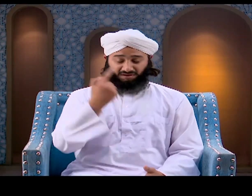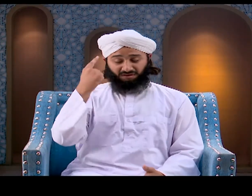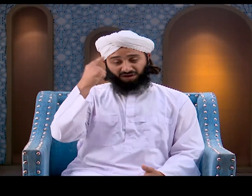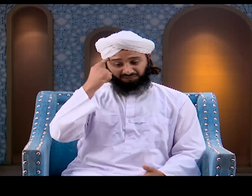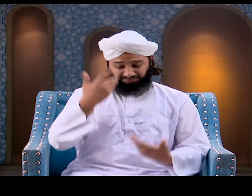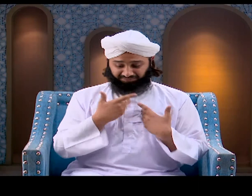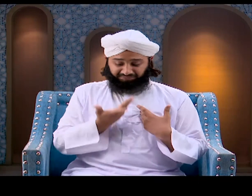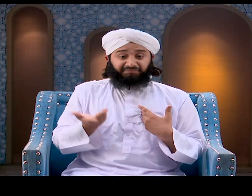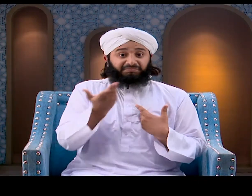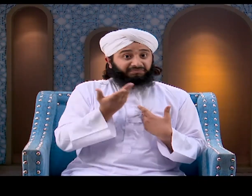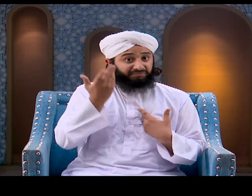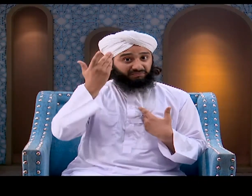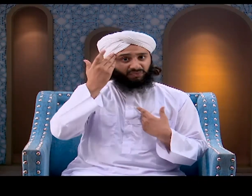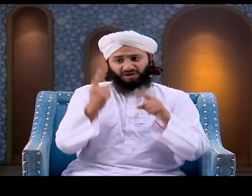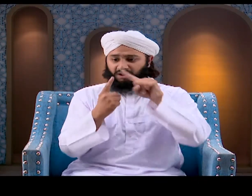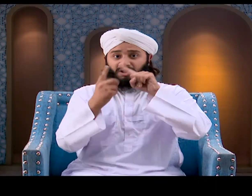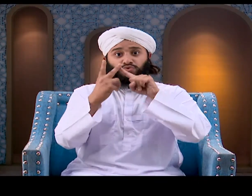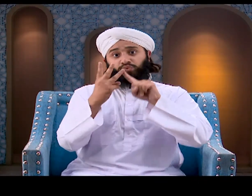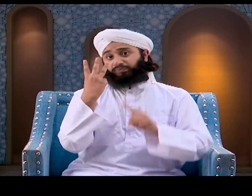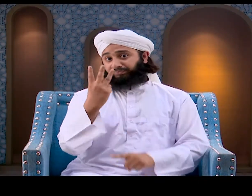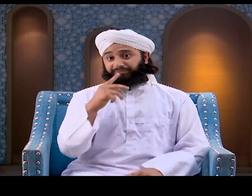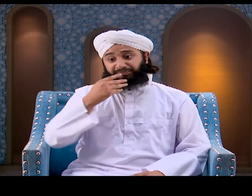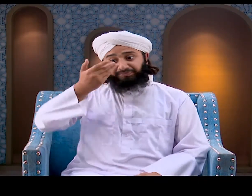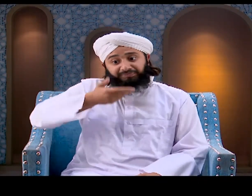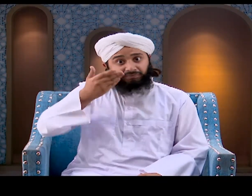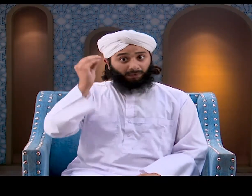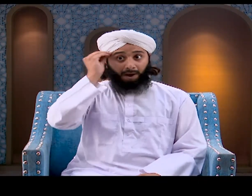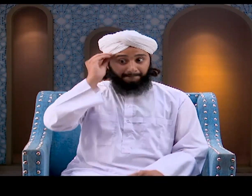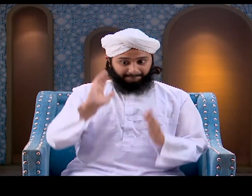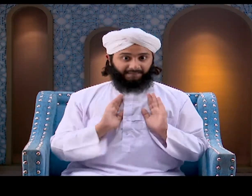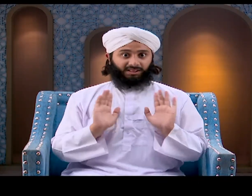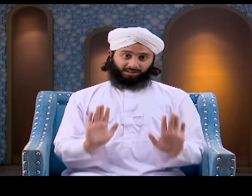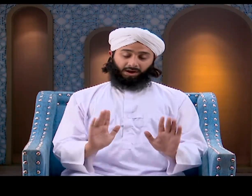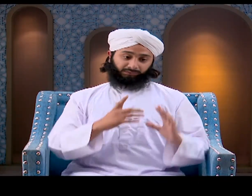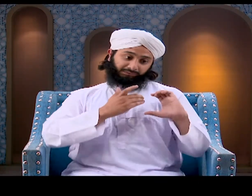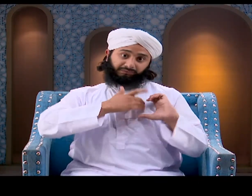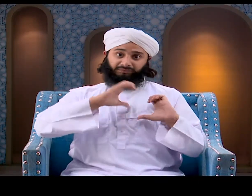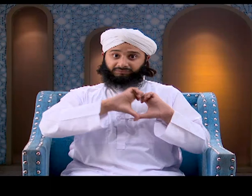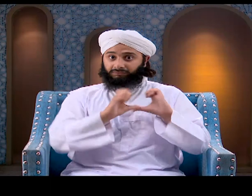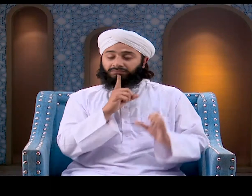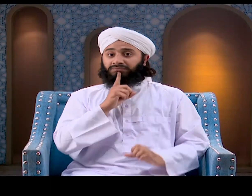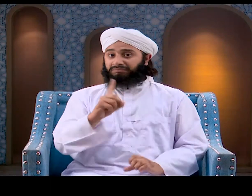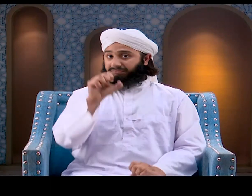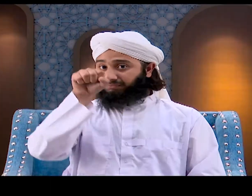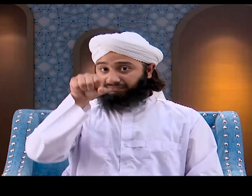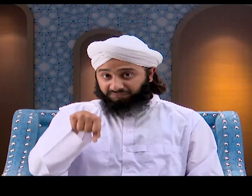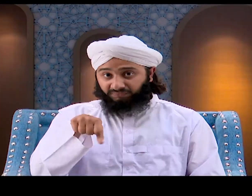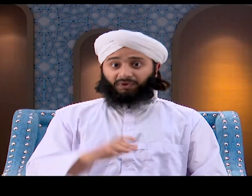متعلق 3 باتیں ہیں جنہیں ہم جانتے بھی ہیں، مانتے بھی ہیں اور دل سے ان پر یقین بھی رکھتے ہیں. پھر بھی اکثر